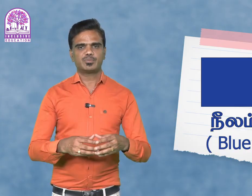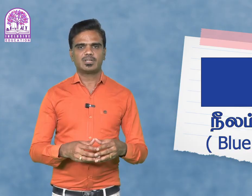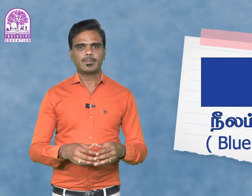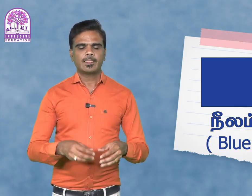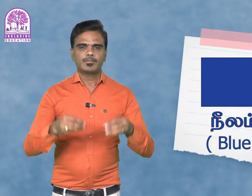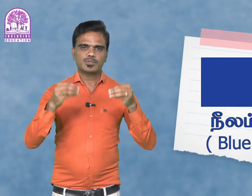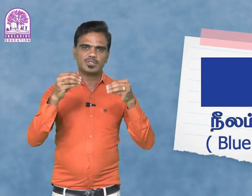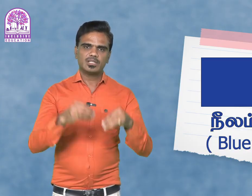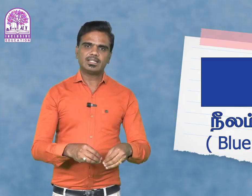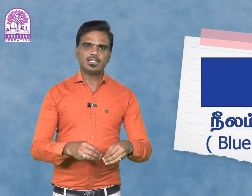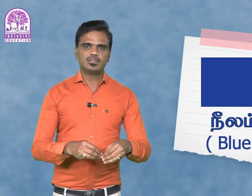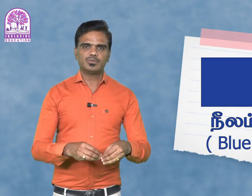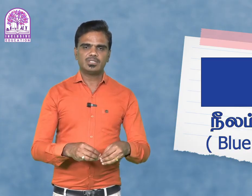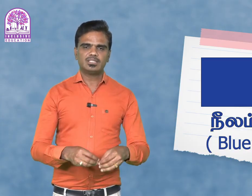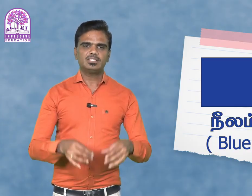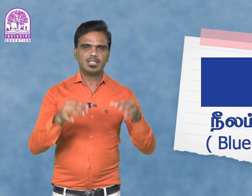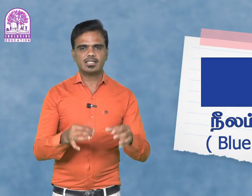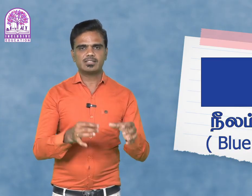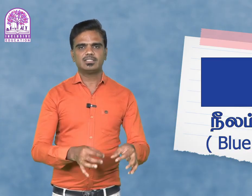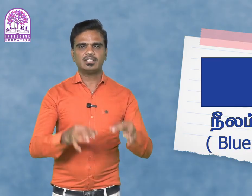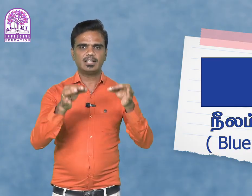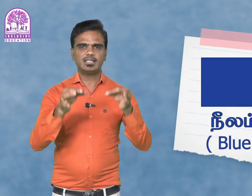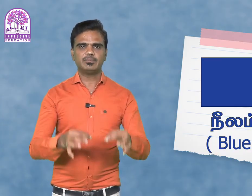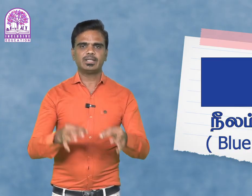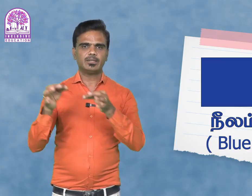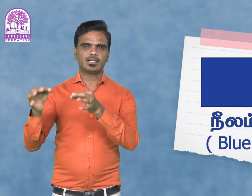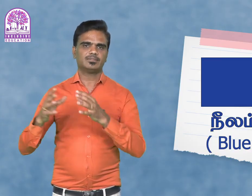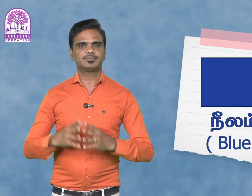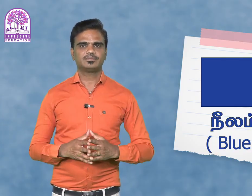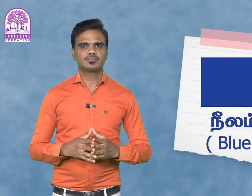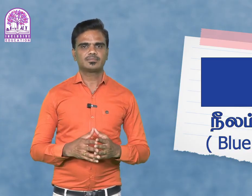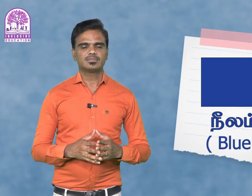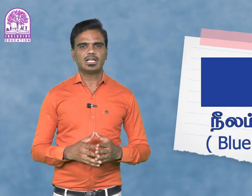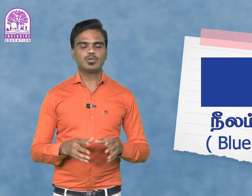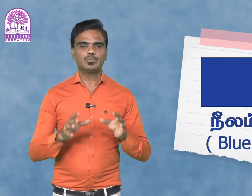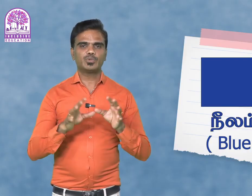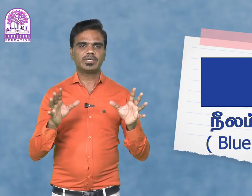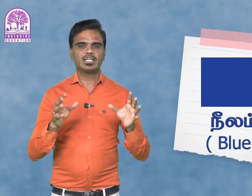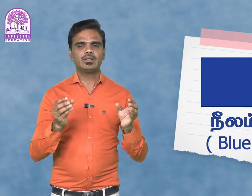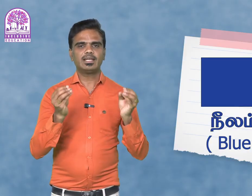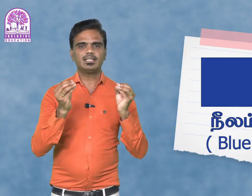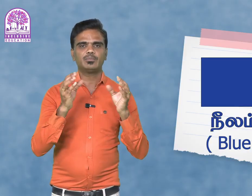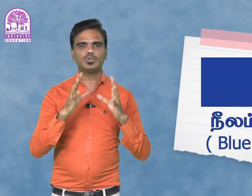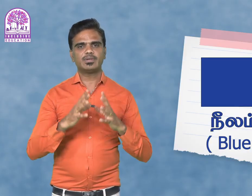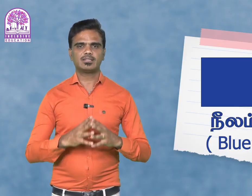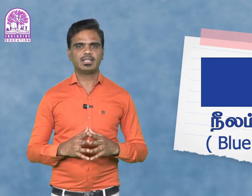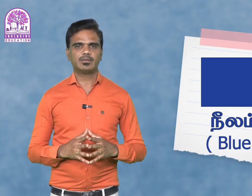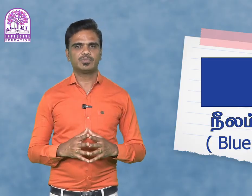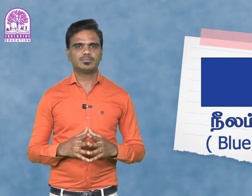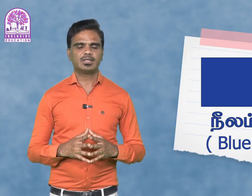யூஸ் பண்ணுவாங்க. சொட்டு நீளம் தண்ணியில் ஊற்றிட்டு இந்த ட்ரெஸ்ஸை வந்து அதில் டிப் பண்ணி எடுப்பாங்க. அப்போ வந்து பியூர் ஒயிட் இல்லாமல் லைட்டாக ப்ளூ மிக்ஸ் மாதிரி காமிக்கும்